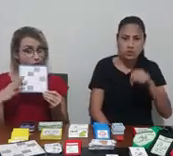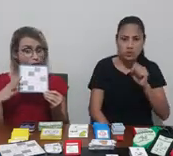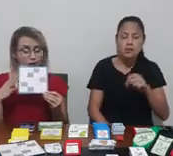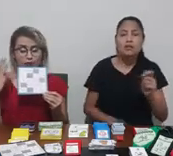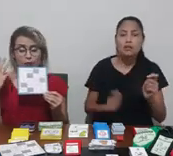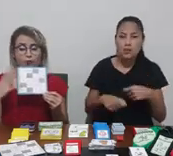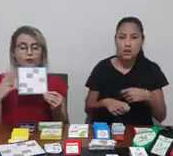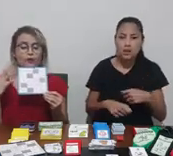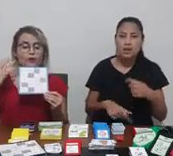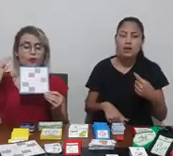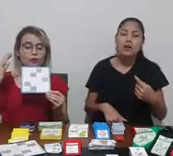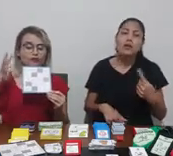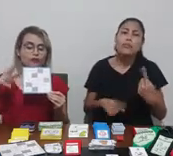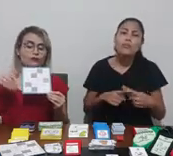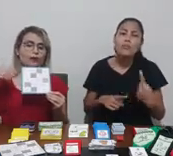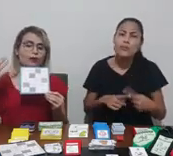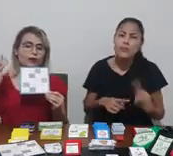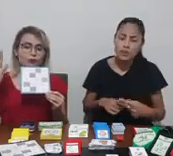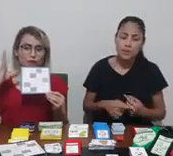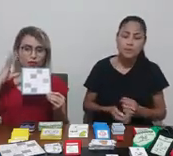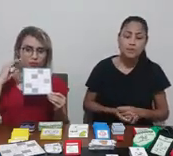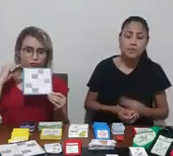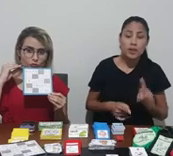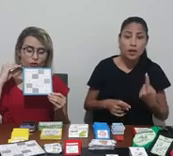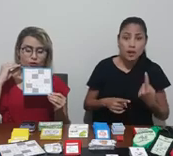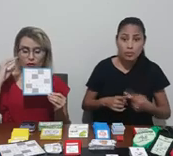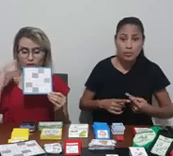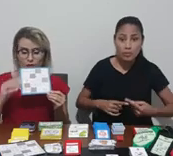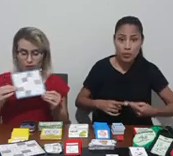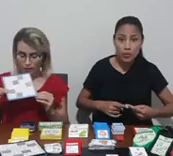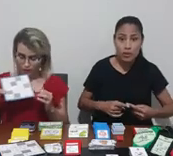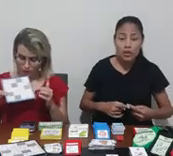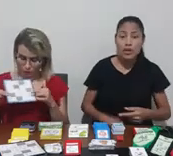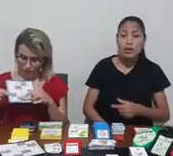não trabalho, por quê? Porque eu prefiro trabalhar com menos